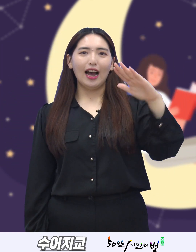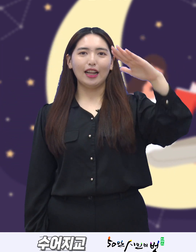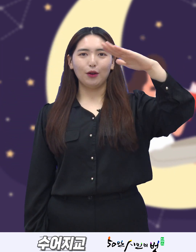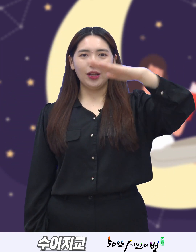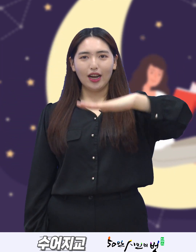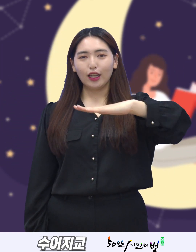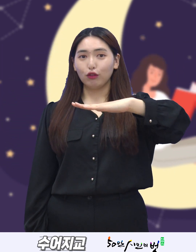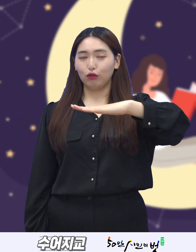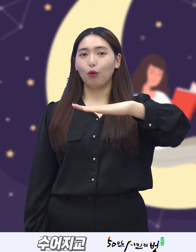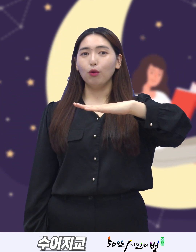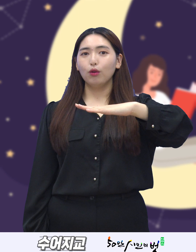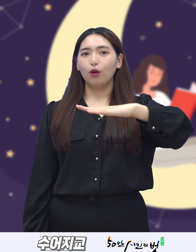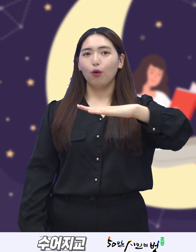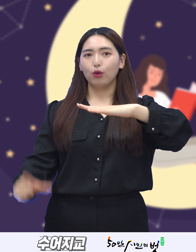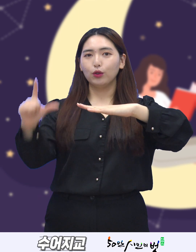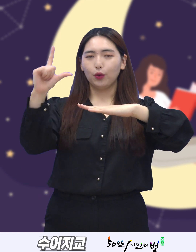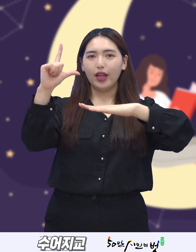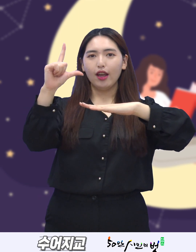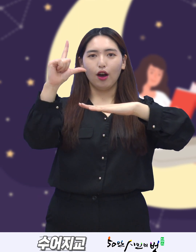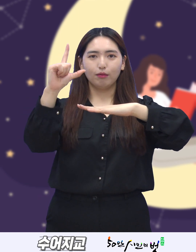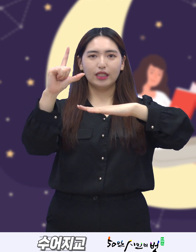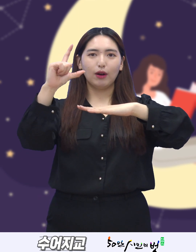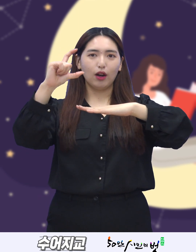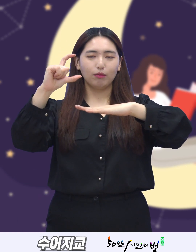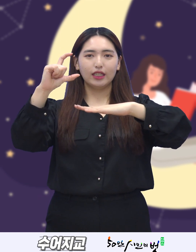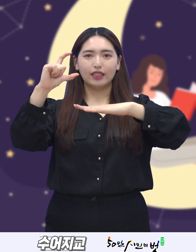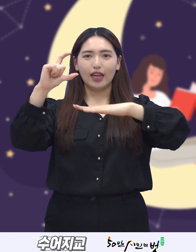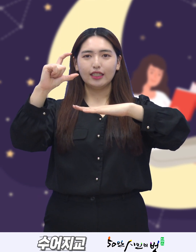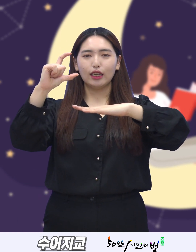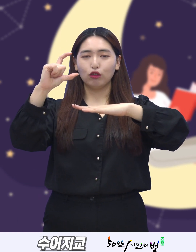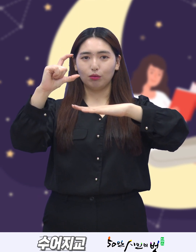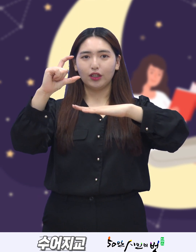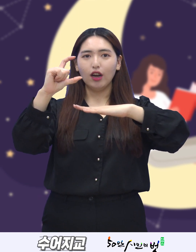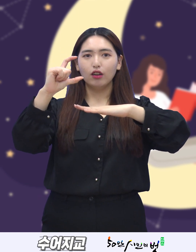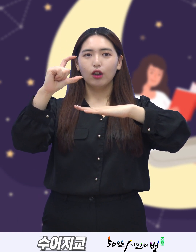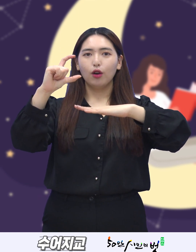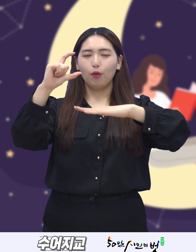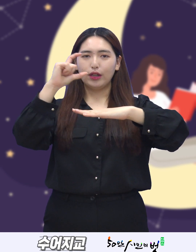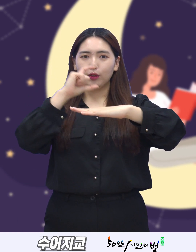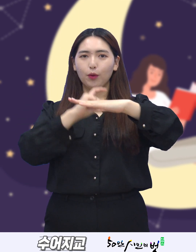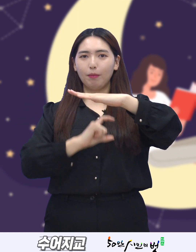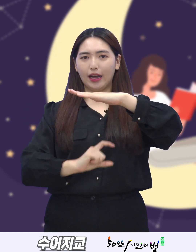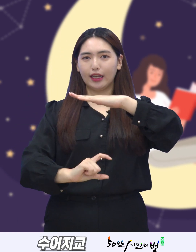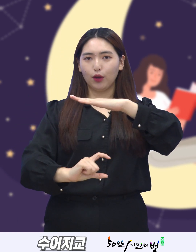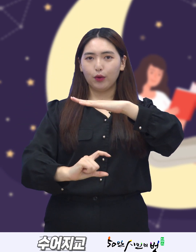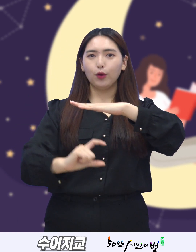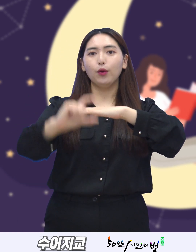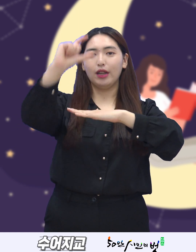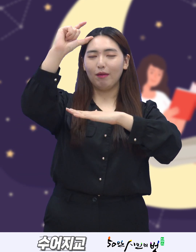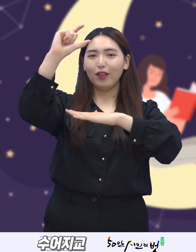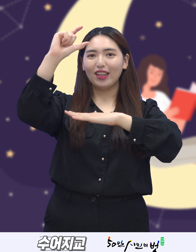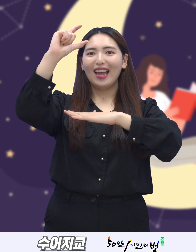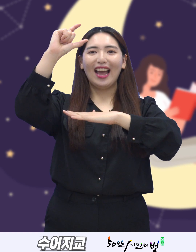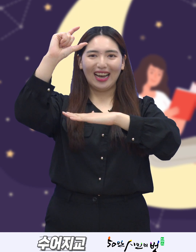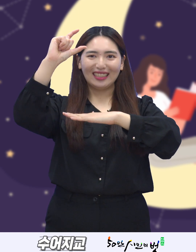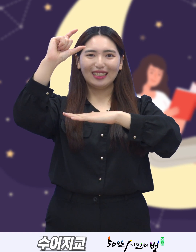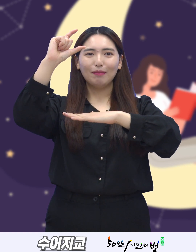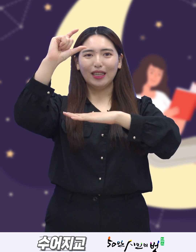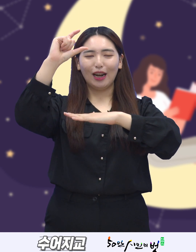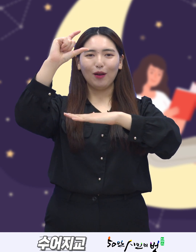아래로 향하게 두고 오른손에 엄지와 검지를 살짝 구부려 왼손 밖에서 위로 올리면 아침이라고